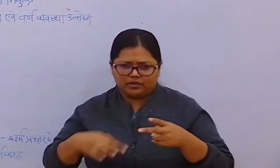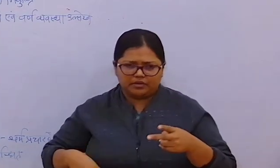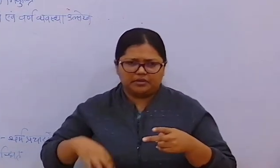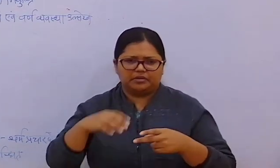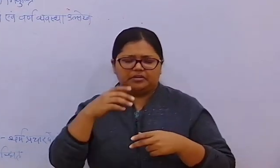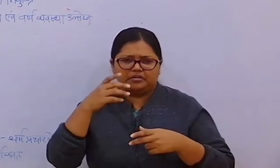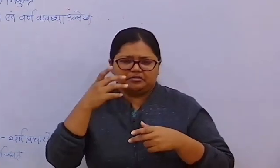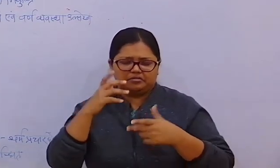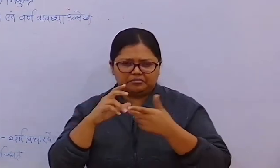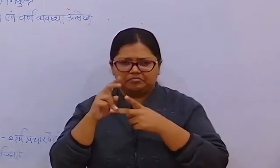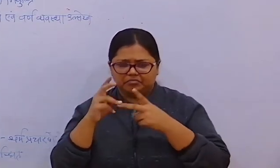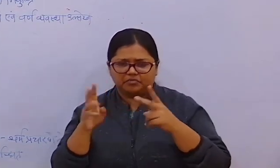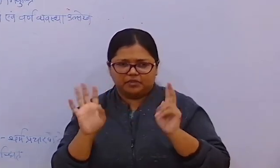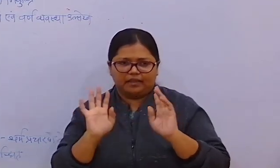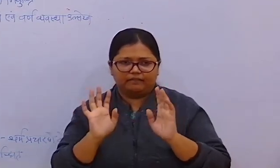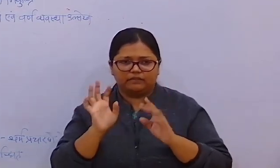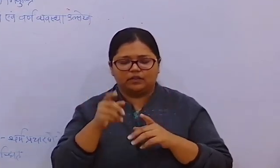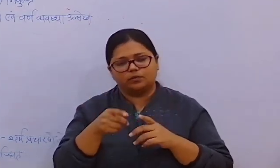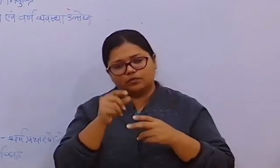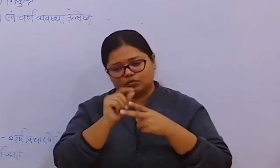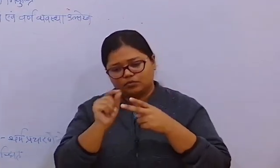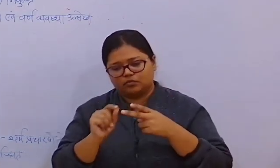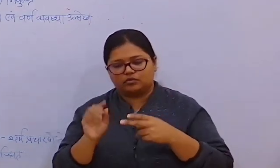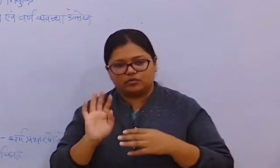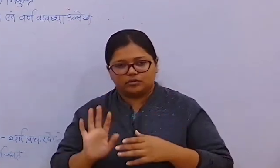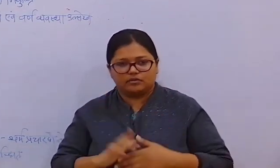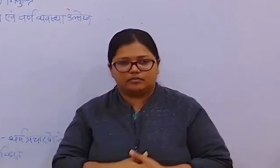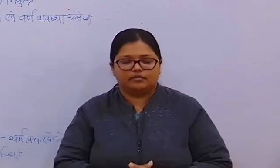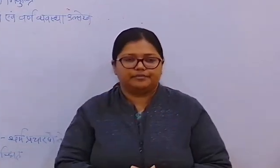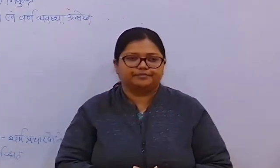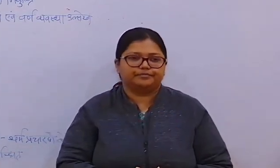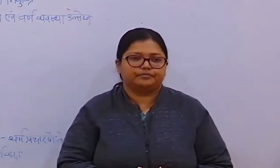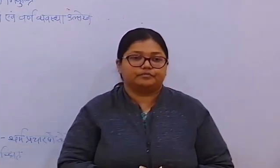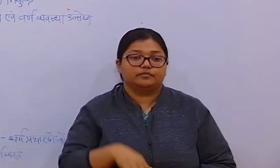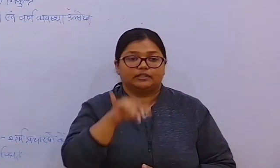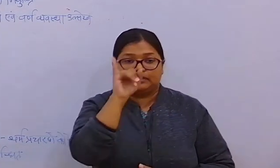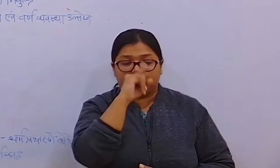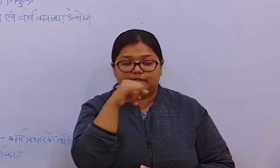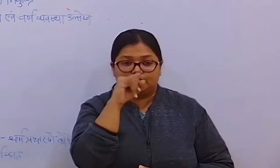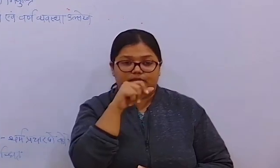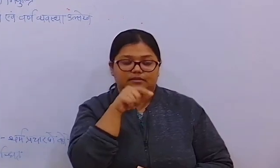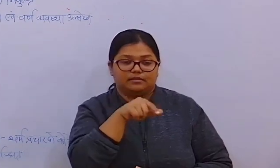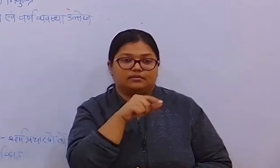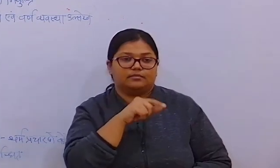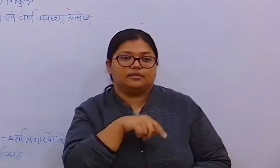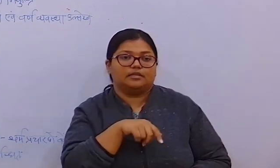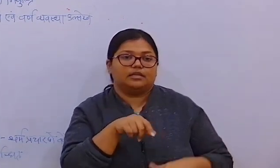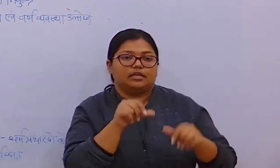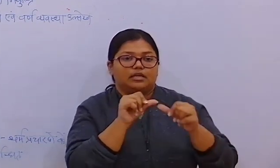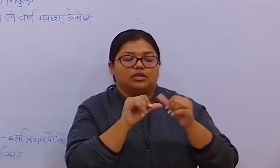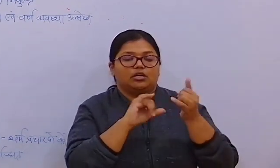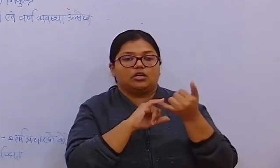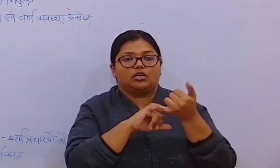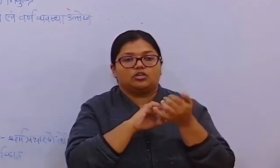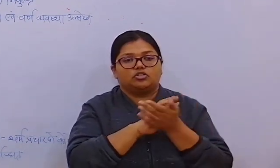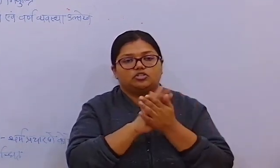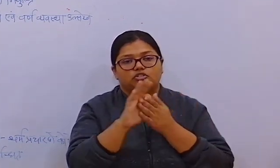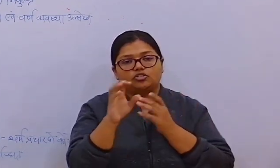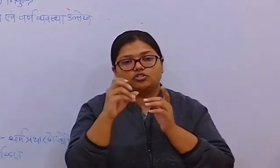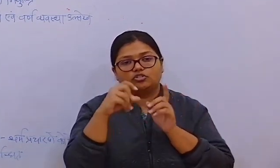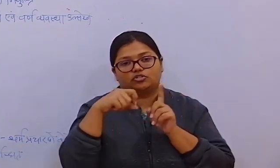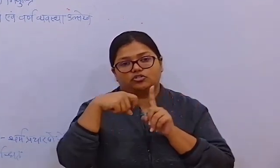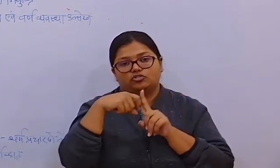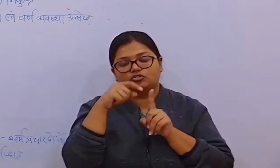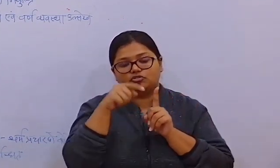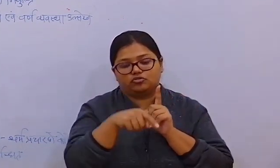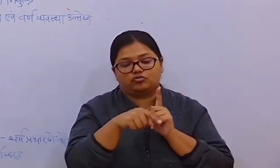छठवें शिलालेख में, जहाँ पे अशोक, छठवें शिलालेख में अशोक आत्मसंयम की क्या करते हैं, निंदा